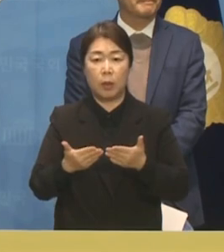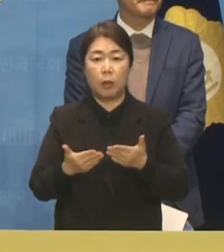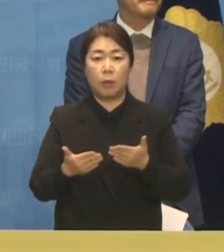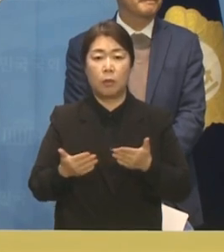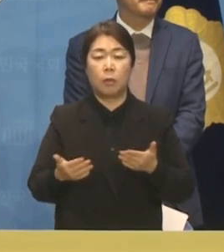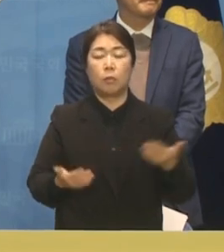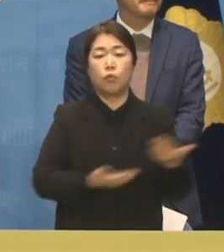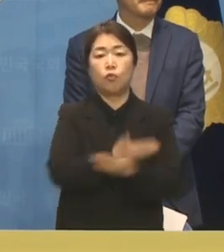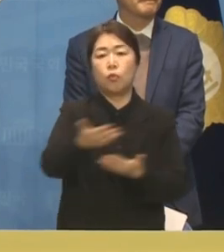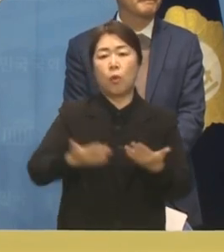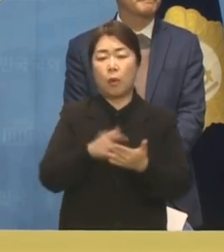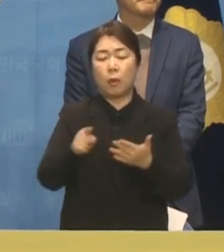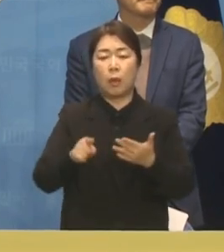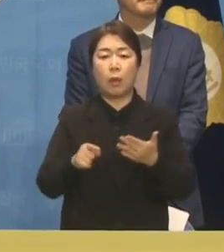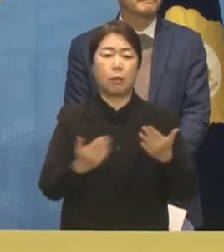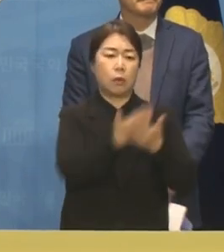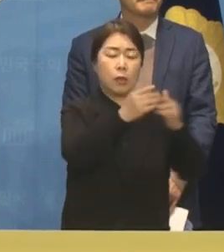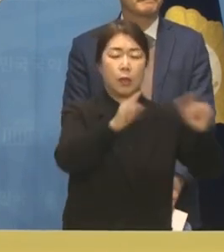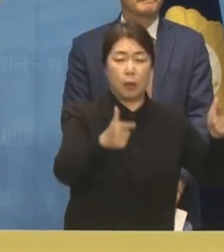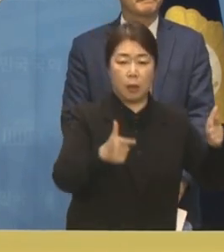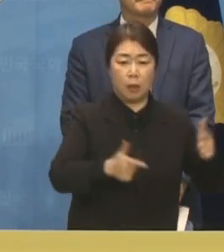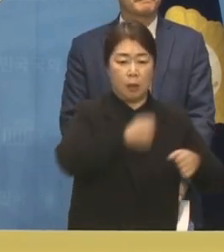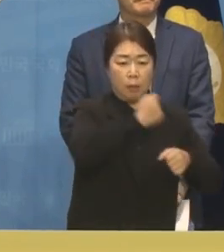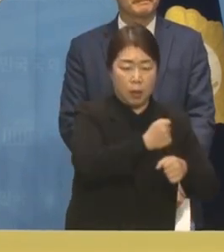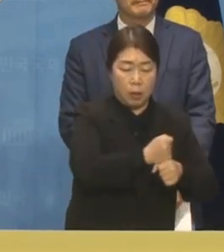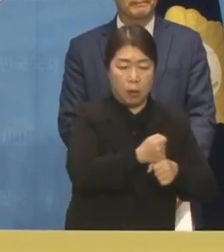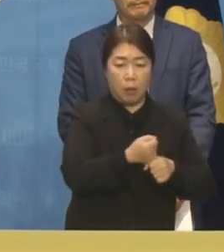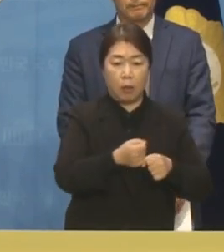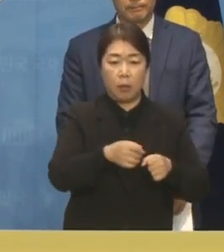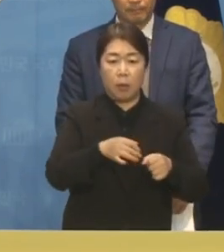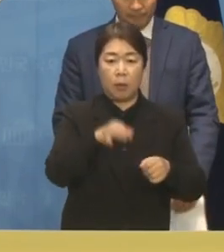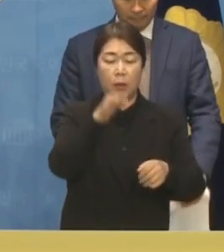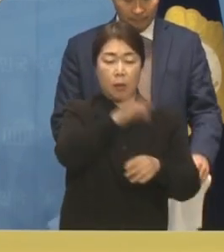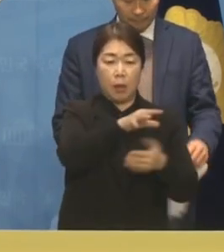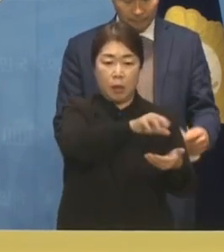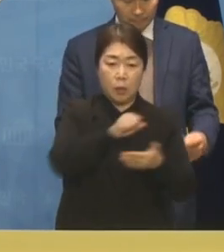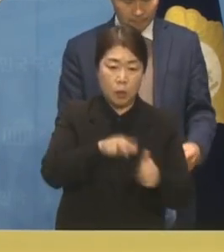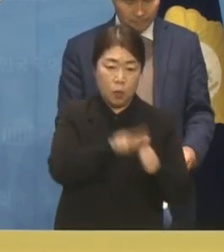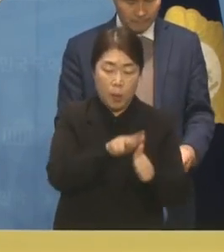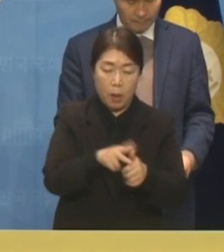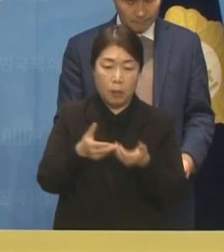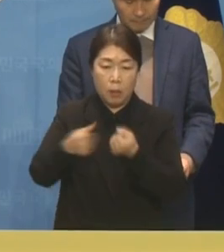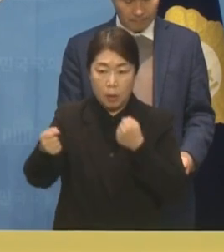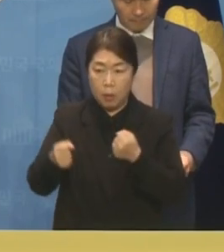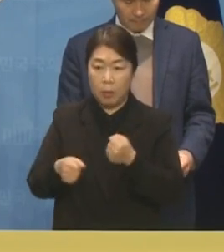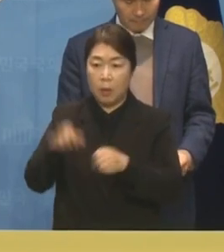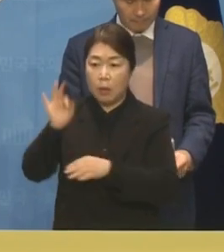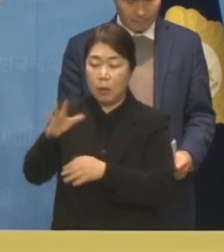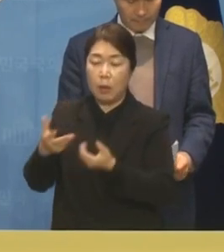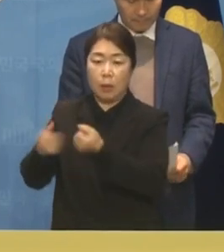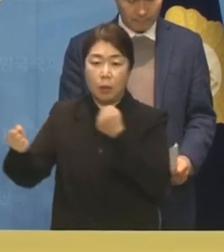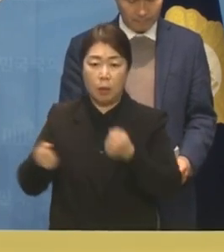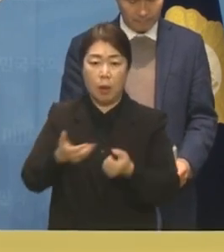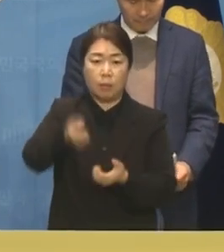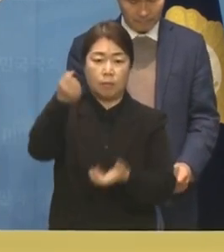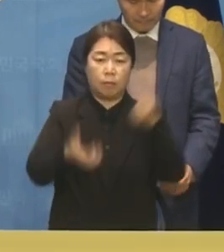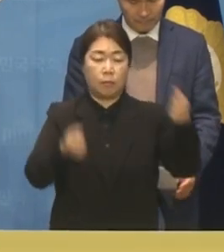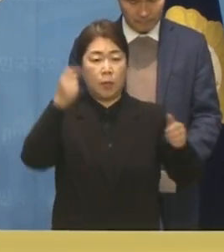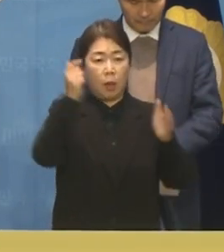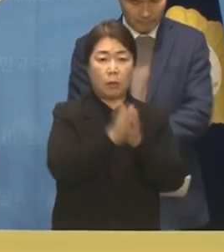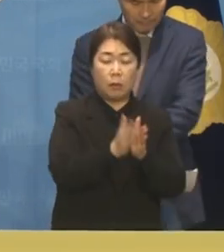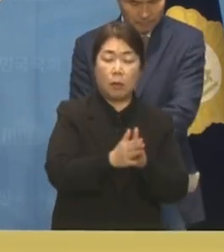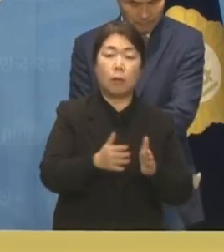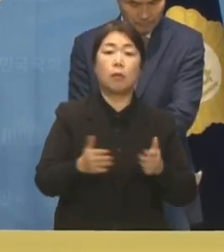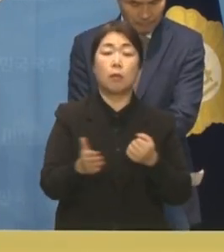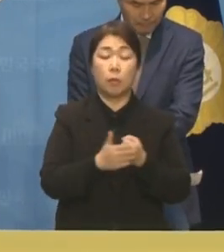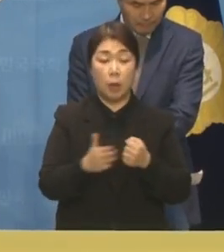아닙니다. 생산 따로, 유통 따로, 소비 따로 각자 도생하는 사원이라 우리 농식품